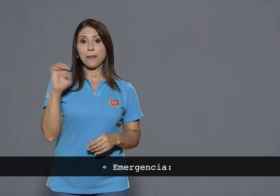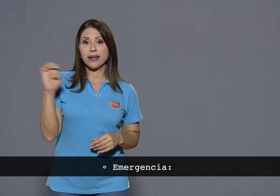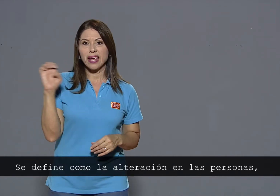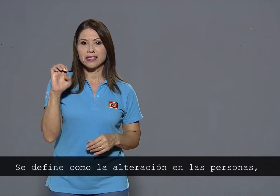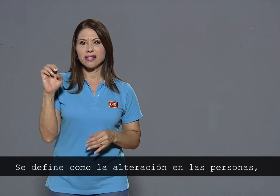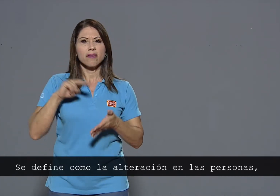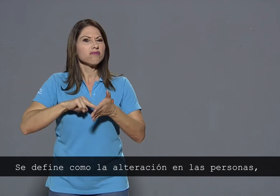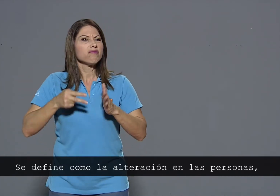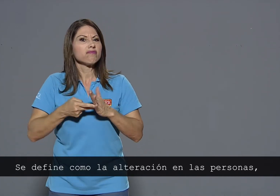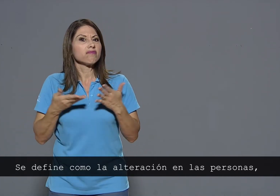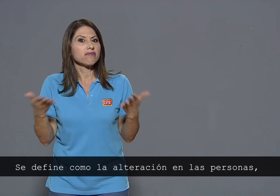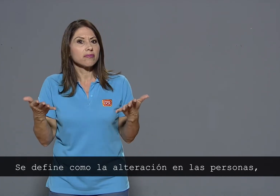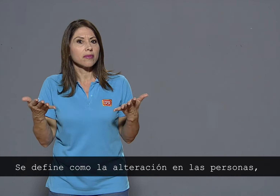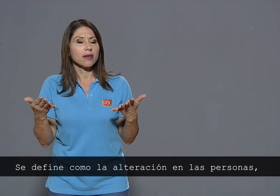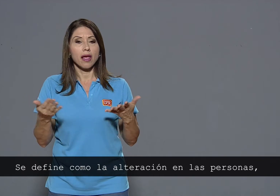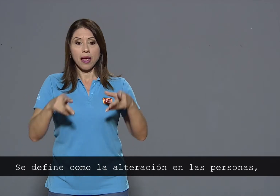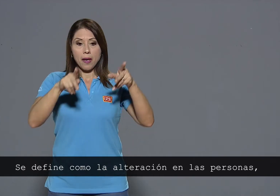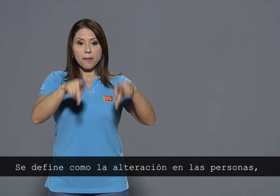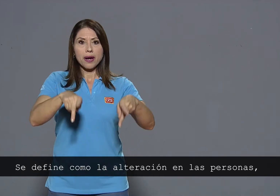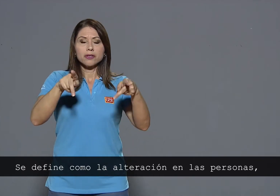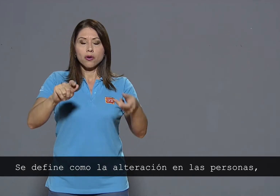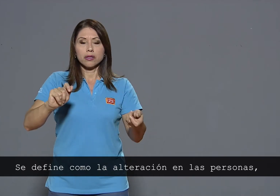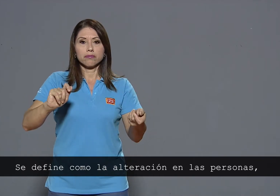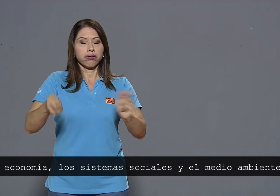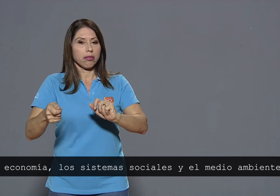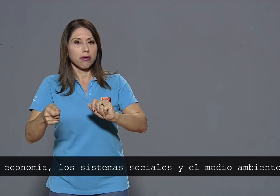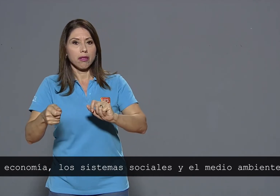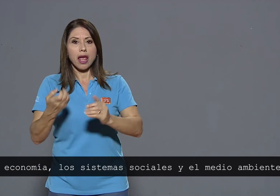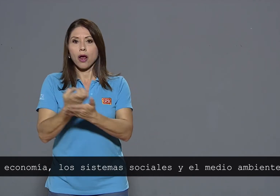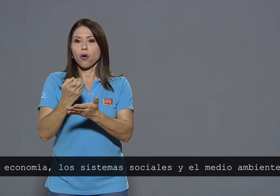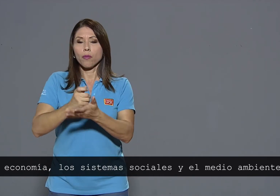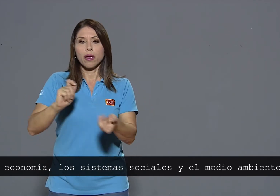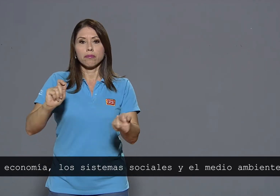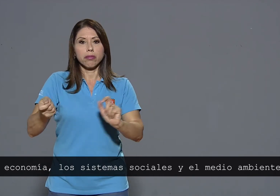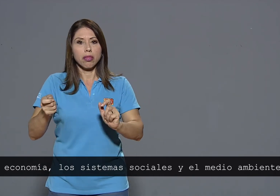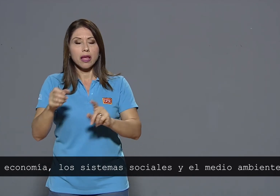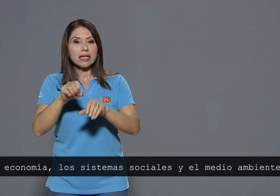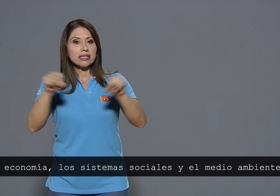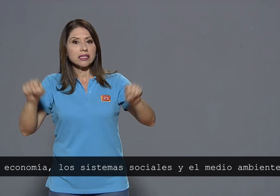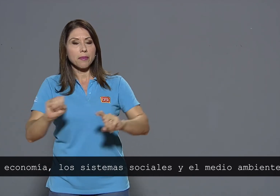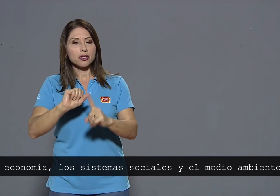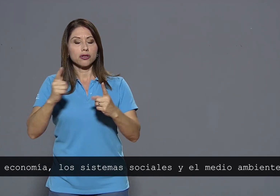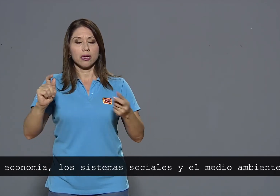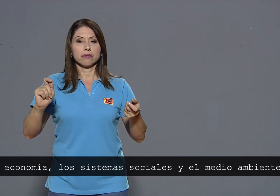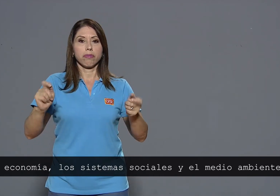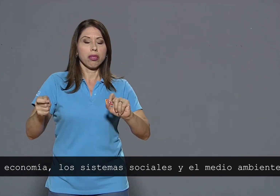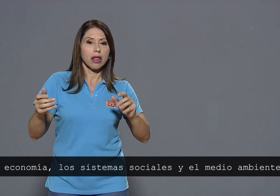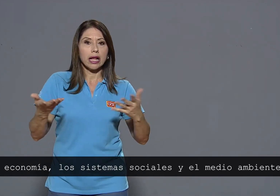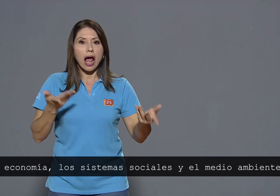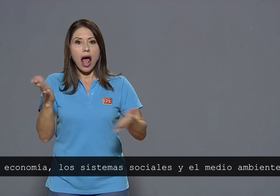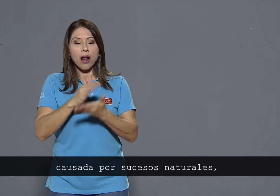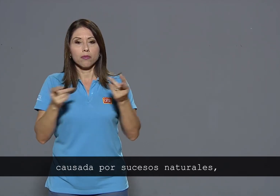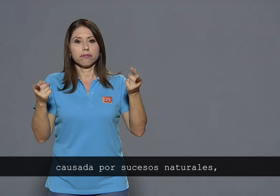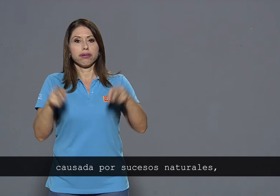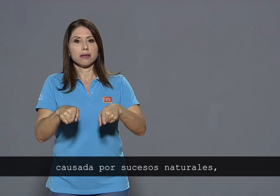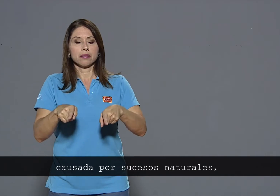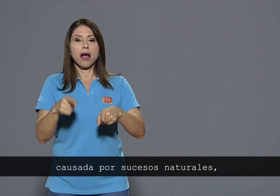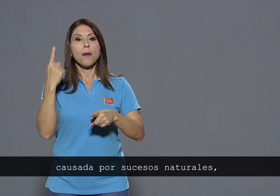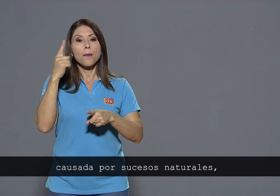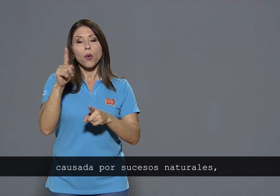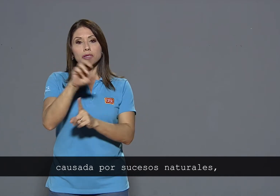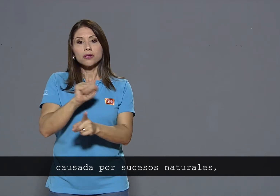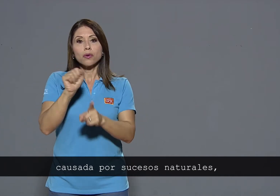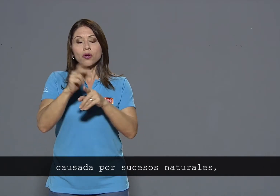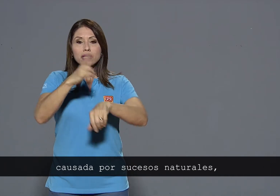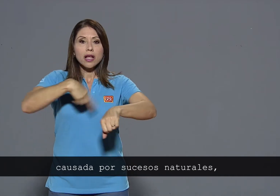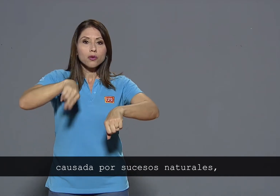Emergencia. Se define como la alteración en las personas, la economía, los sistemas sociales y el medio ambiente, causada por